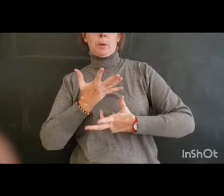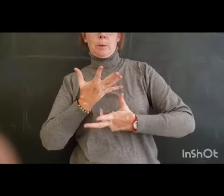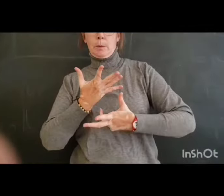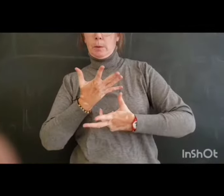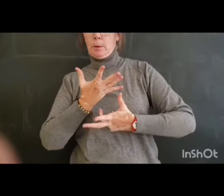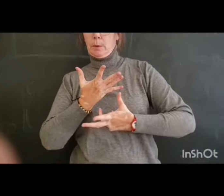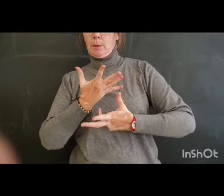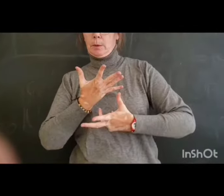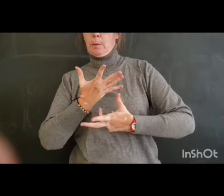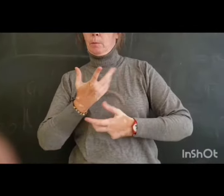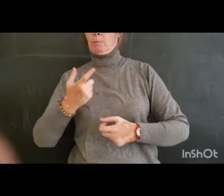comunicazione,